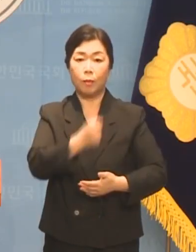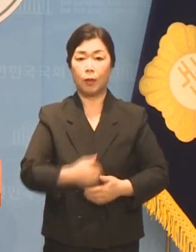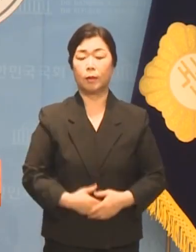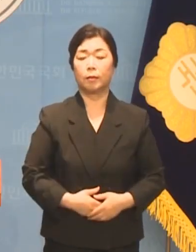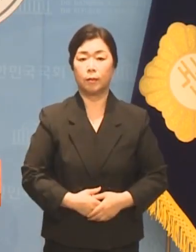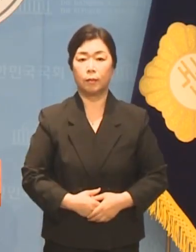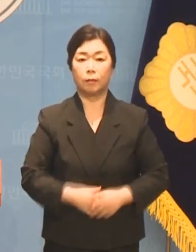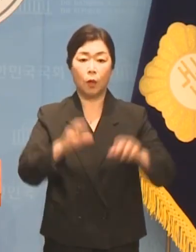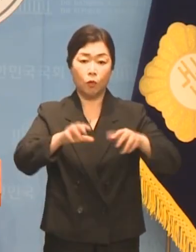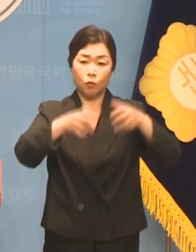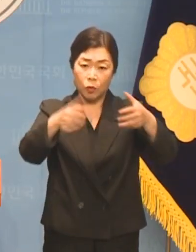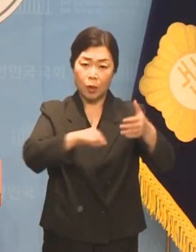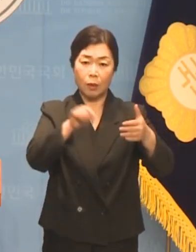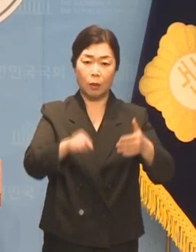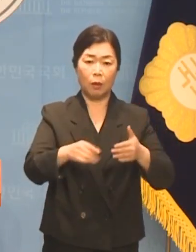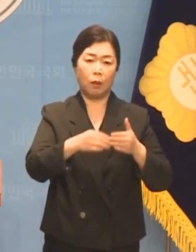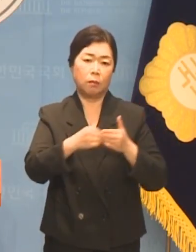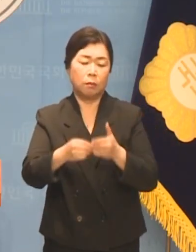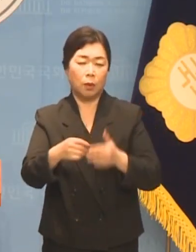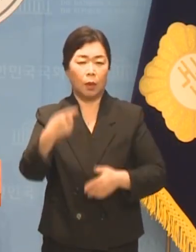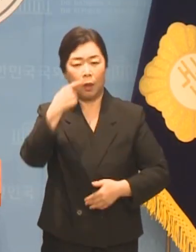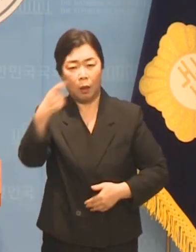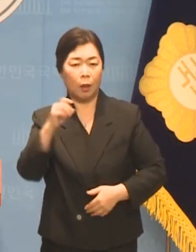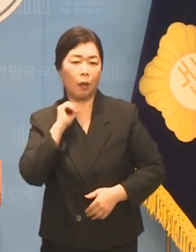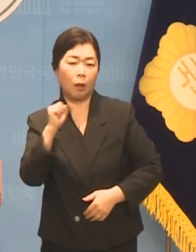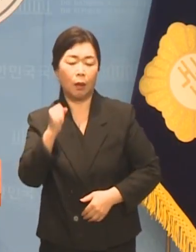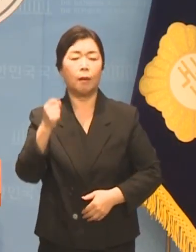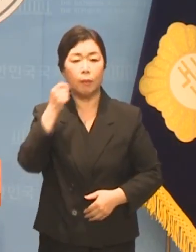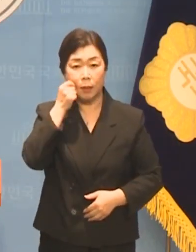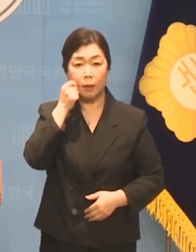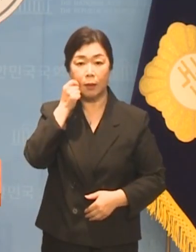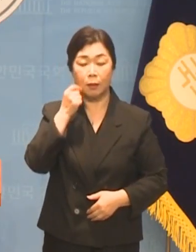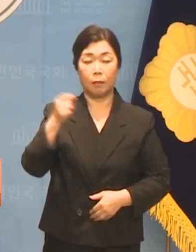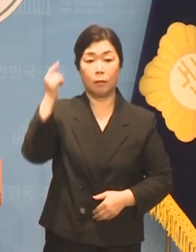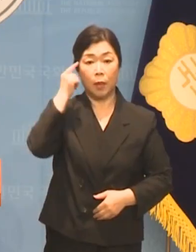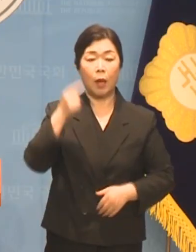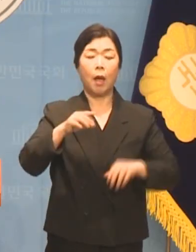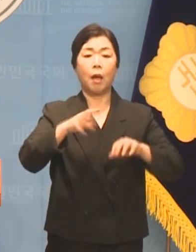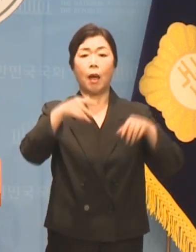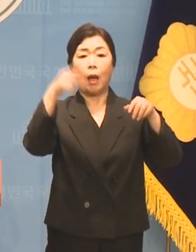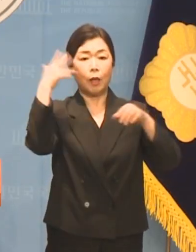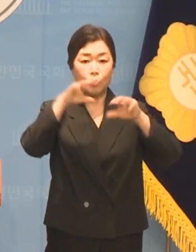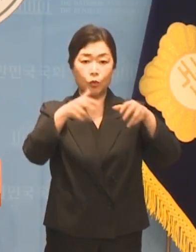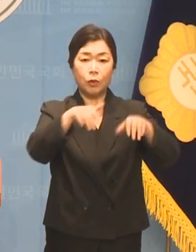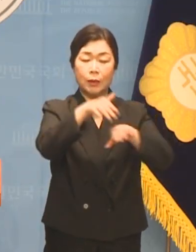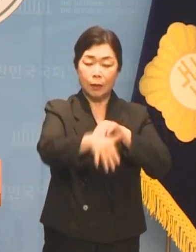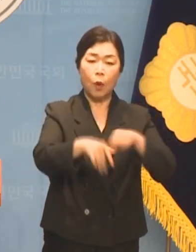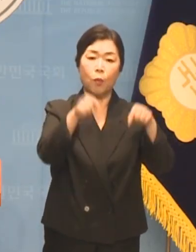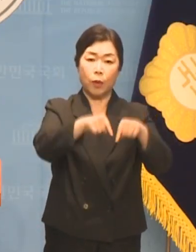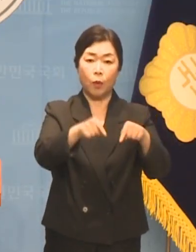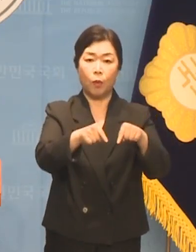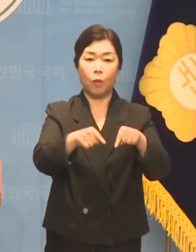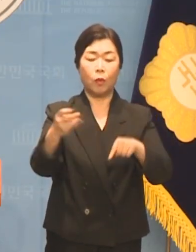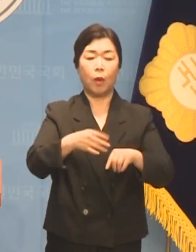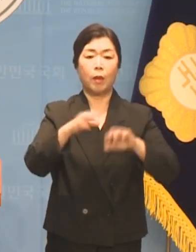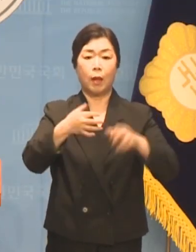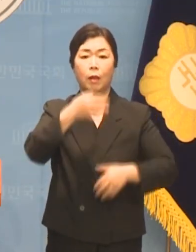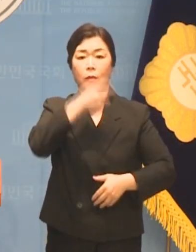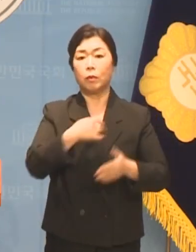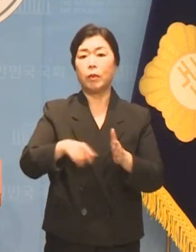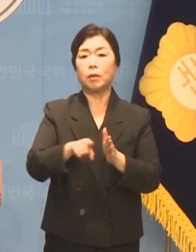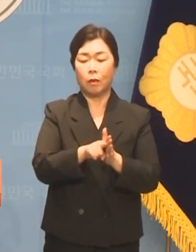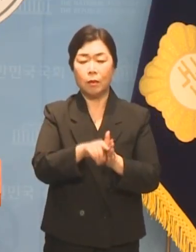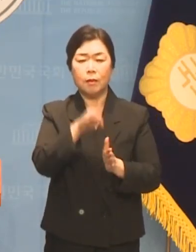국제 무대에 끌려다니지 않겠습니다. K외교, 국익 앞에 성역 없는 스마트